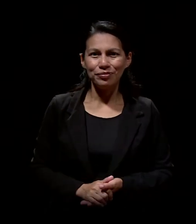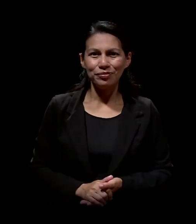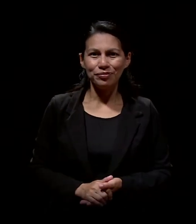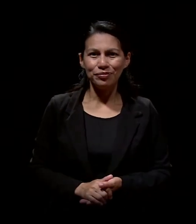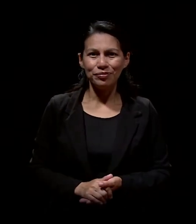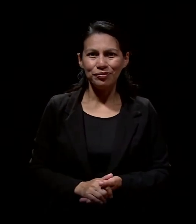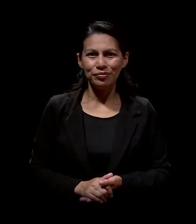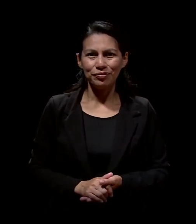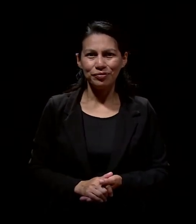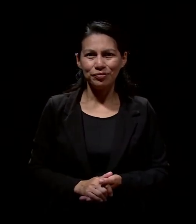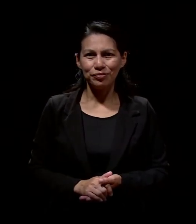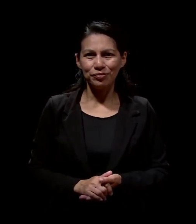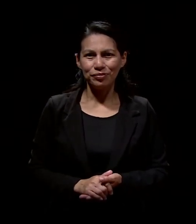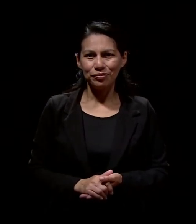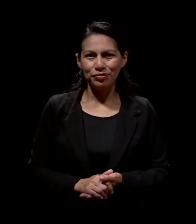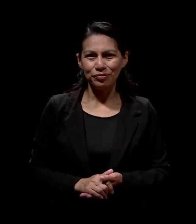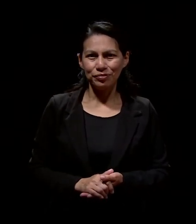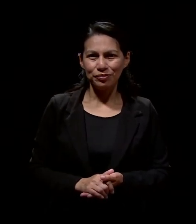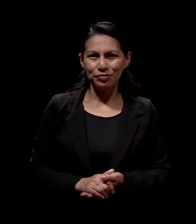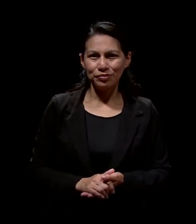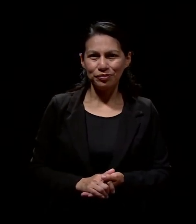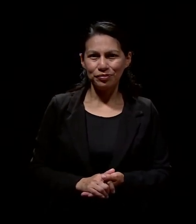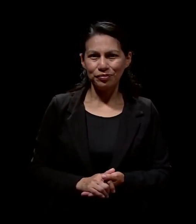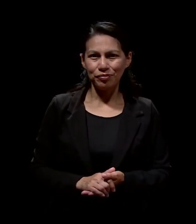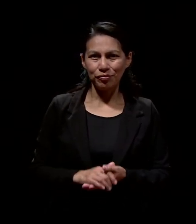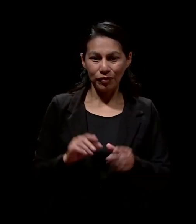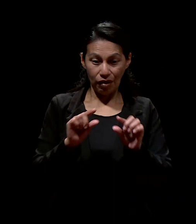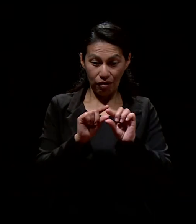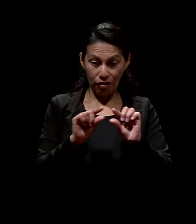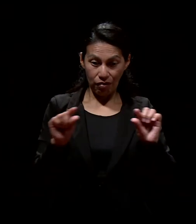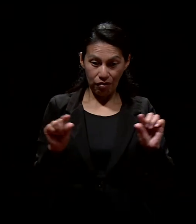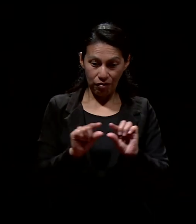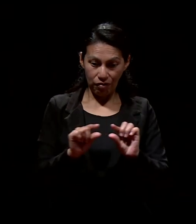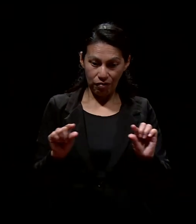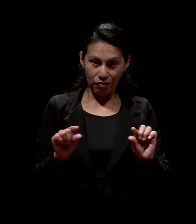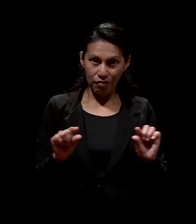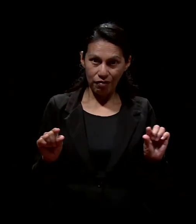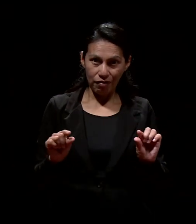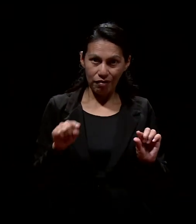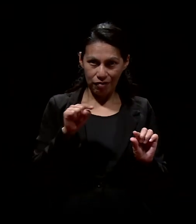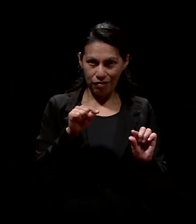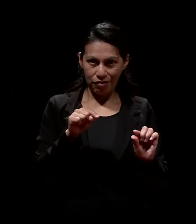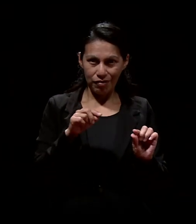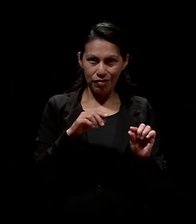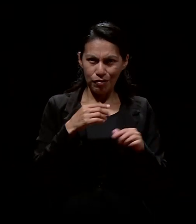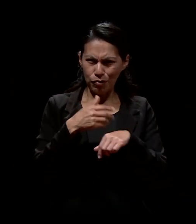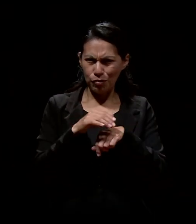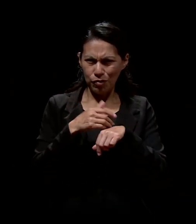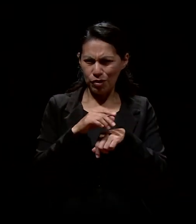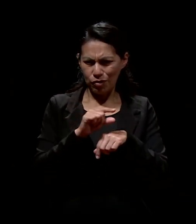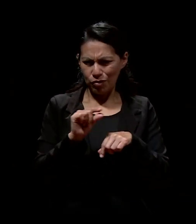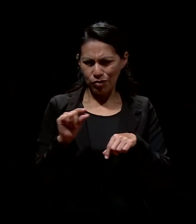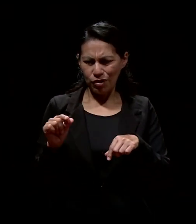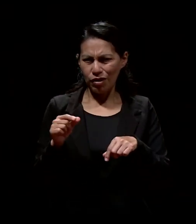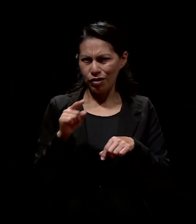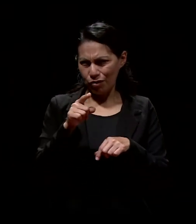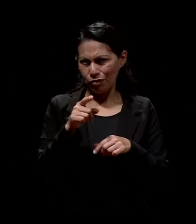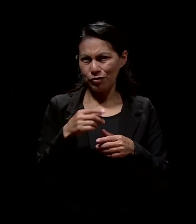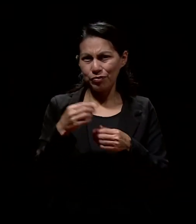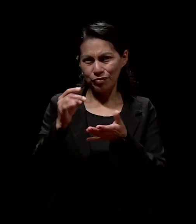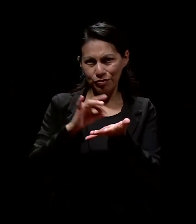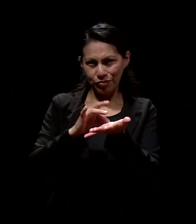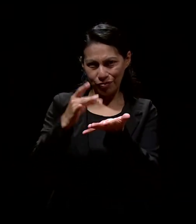estarán pasando esos pedidos y agradecimientos en la pantalla a fin de que